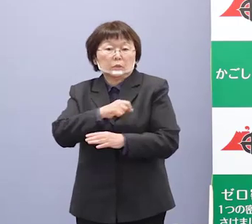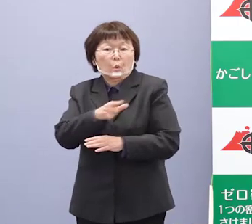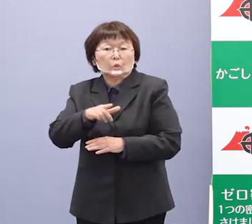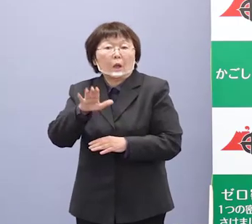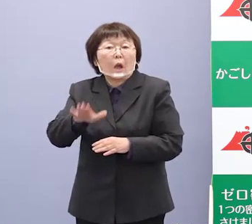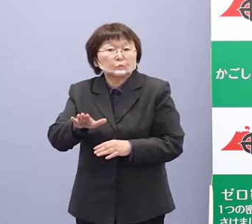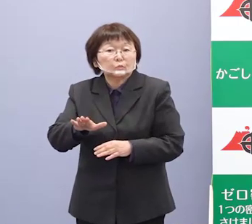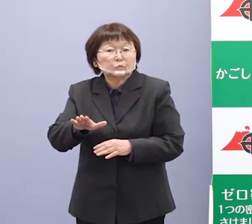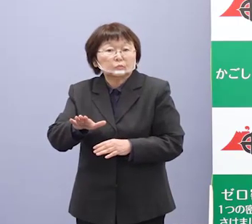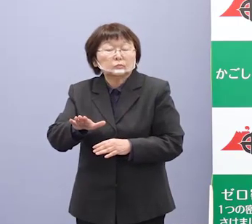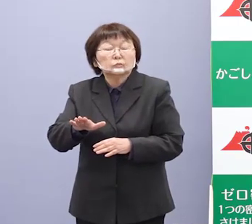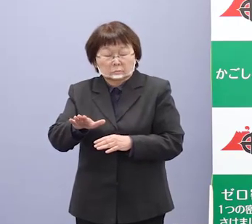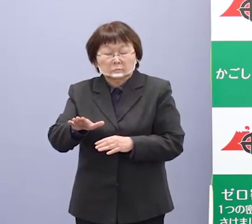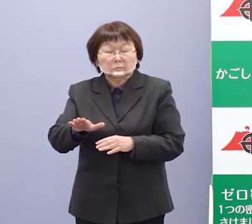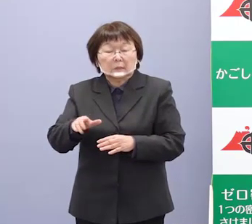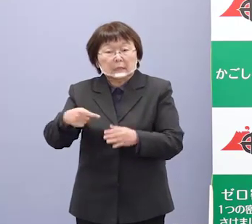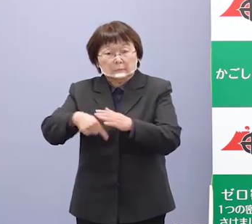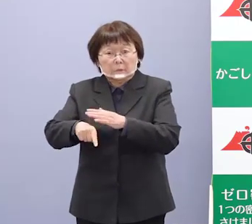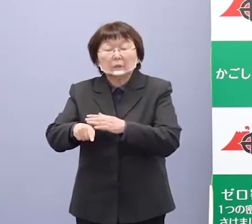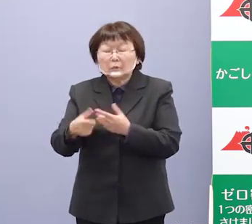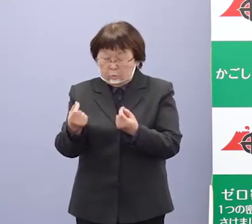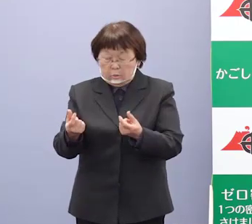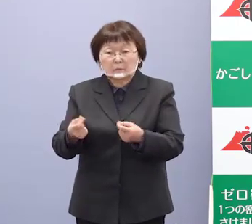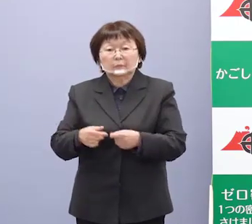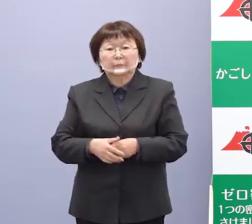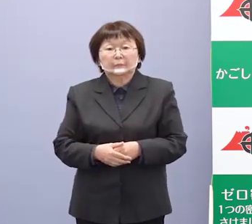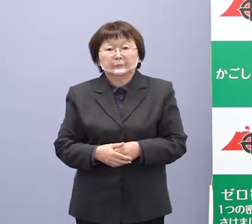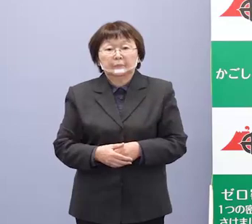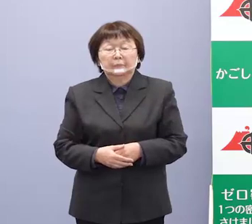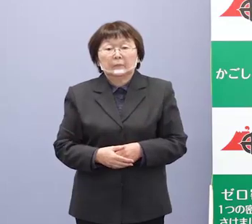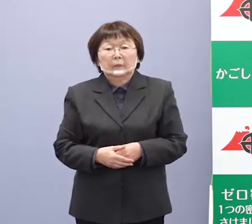。 はい、そうです。 わかりました、ありがとうございます。